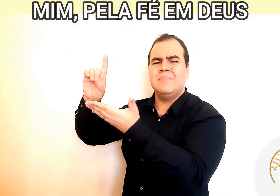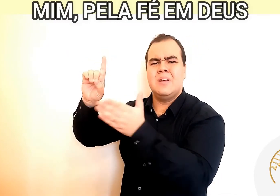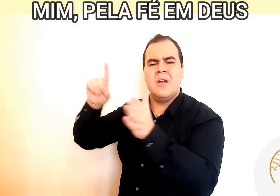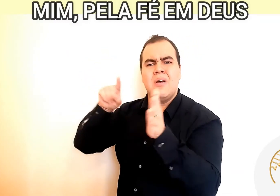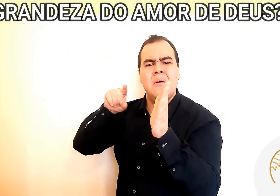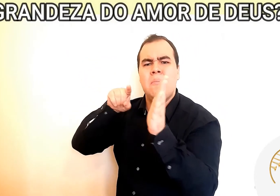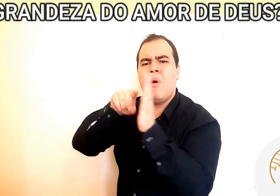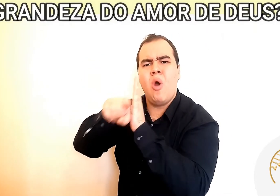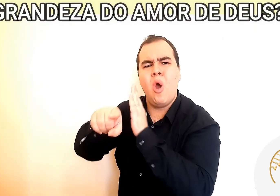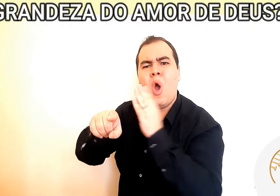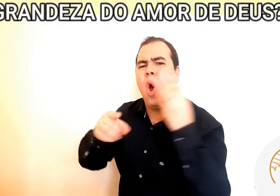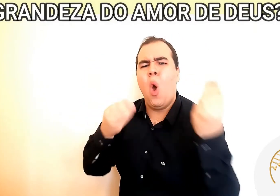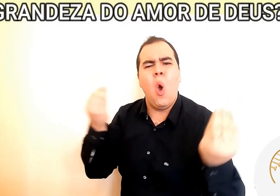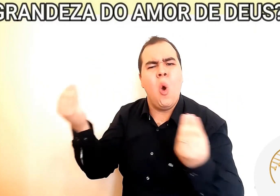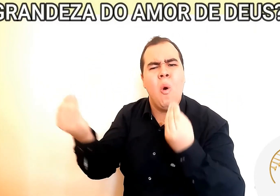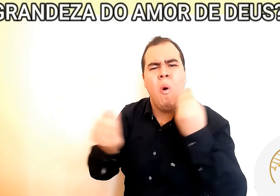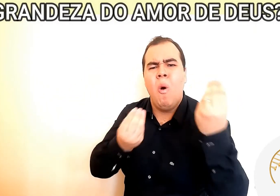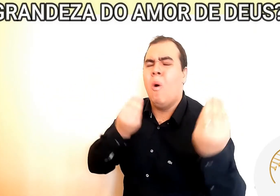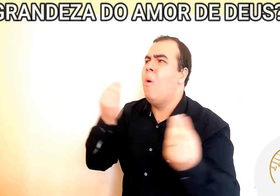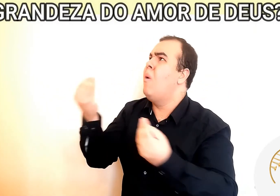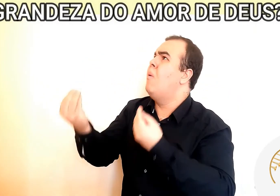Deus, como posso